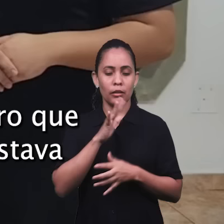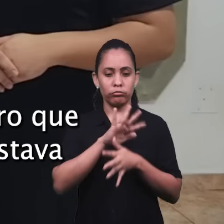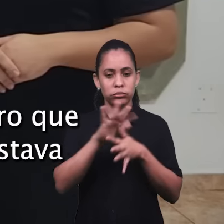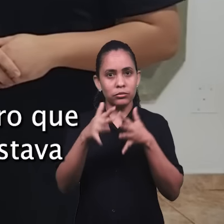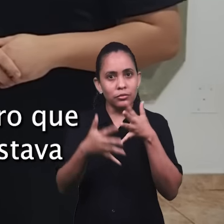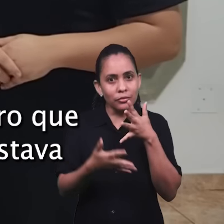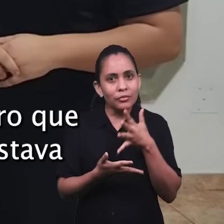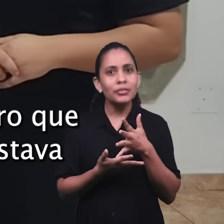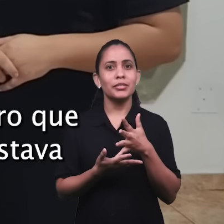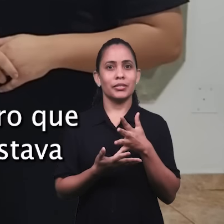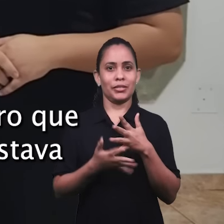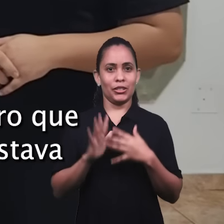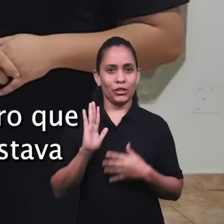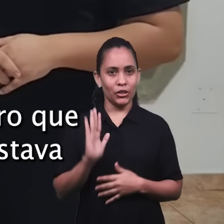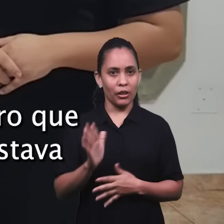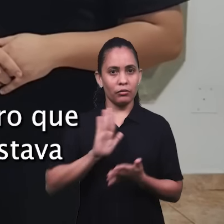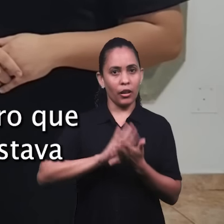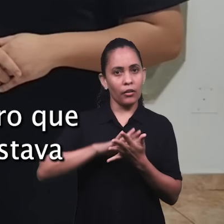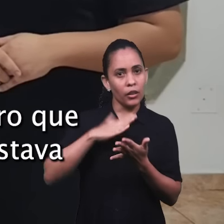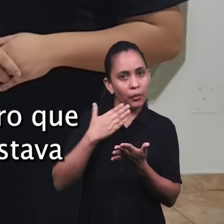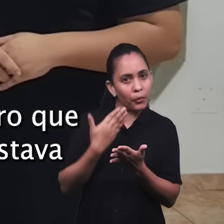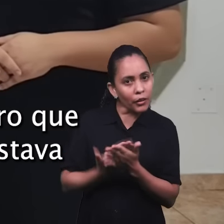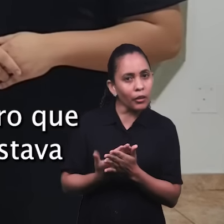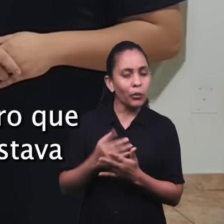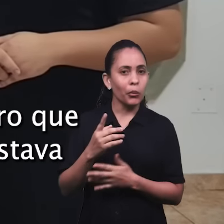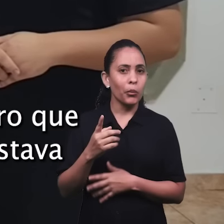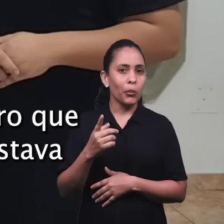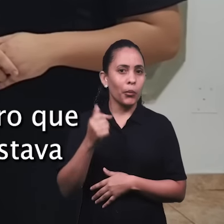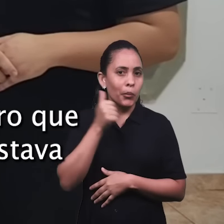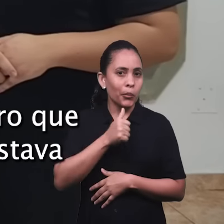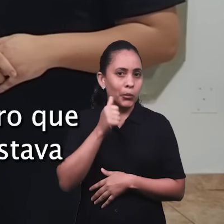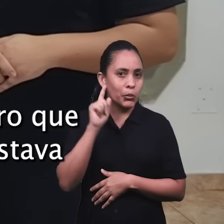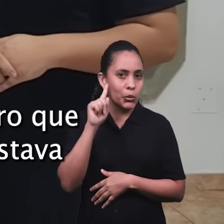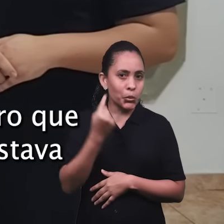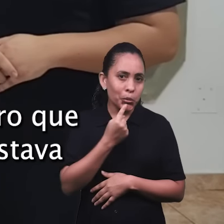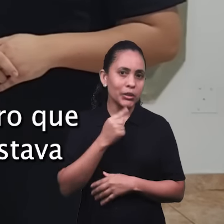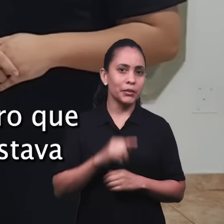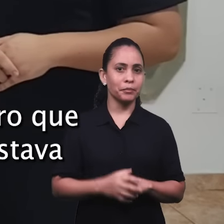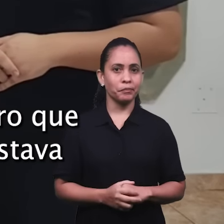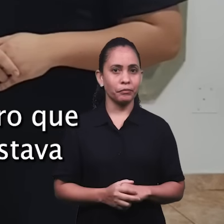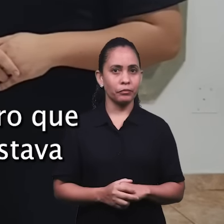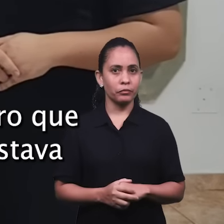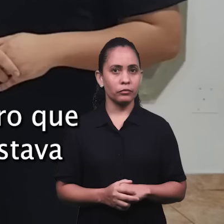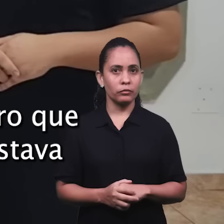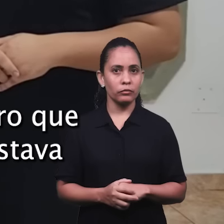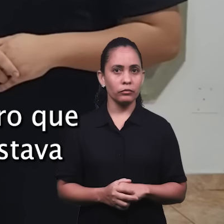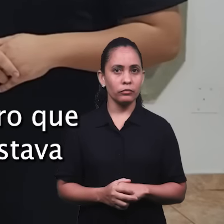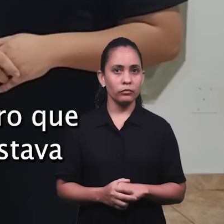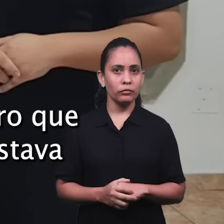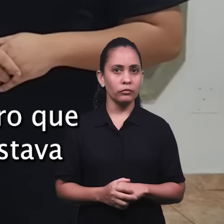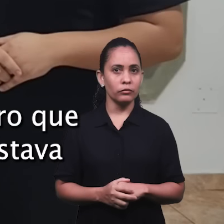más y yo recuerdo que en un culto, justamente ya cuando ya tenía más conocimiento del